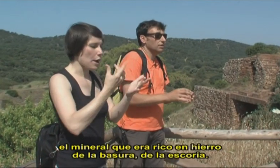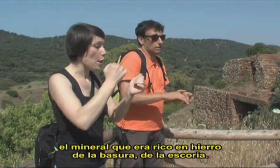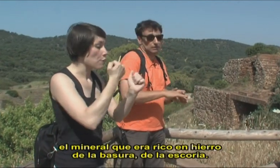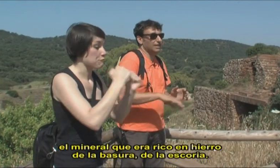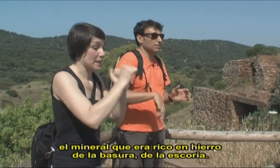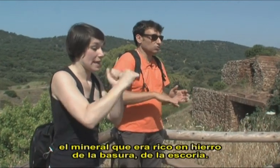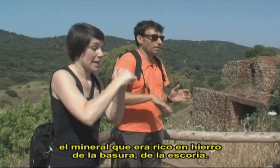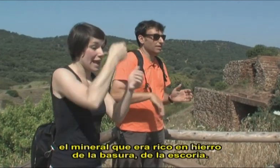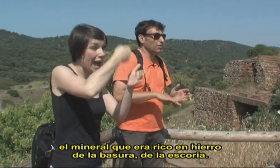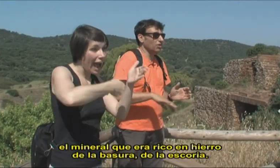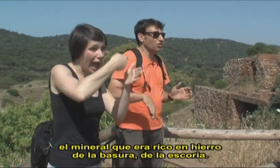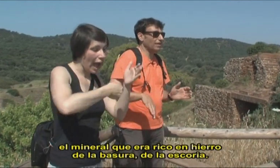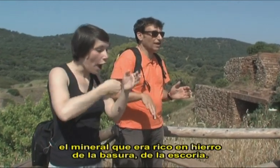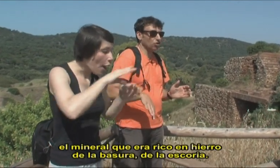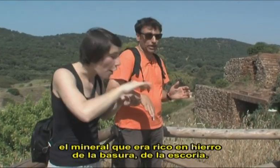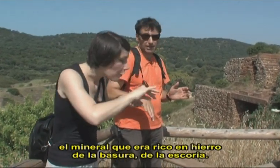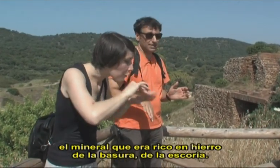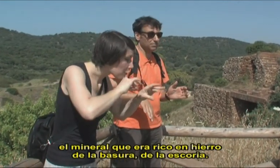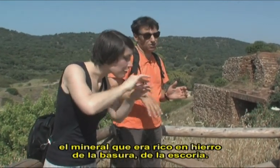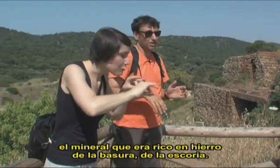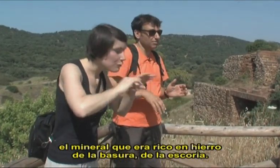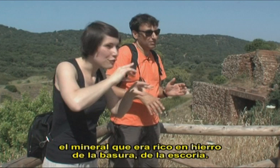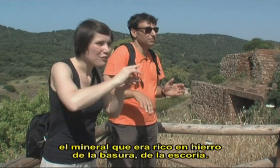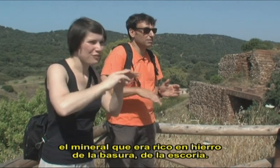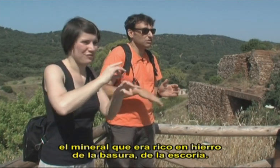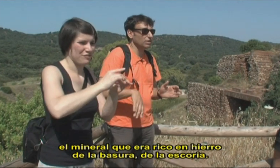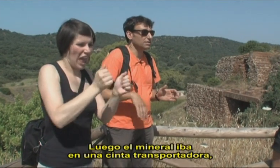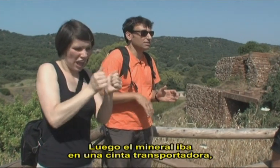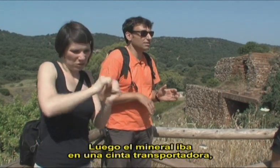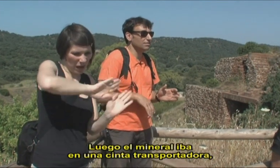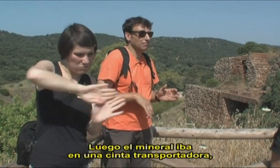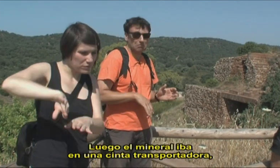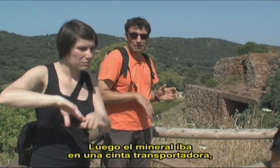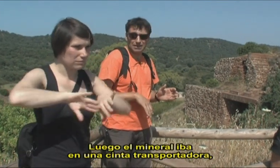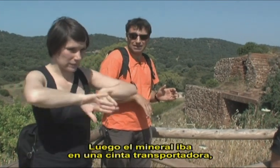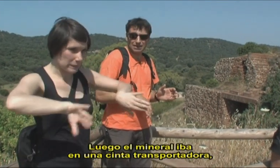de la basura, digamos de la escoria, que se llama escoria, de la basura, sí.